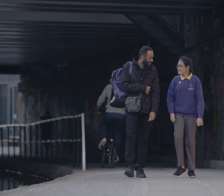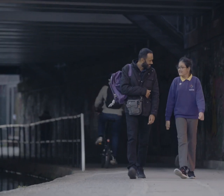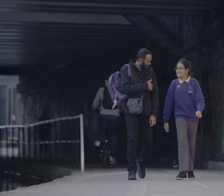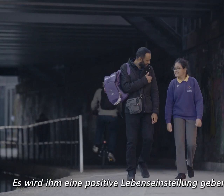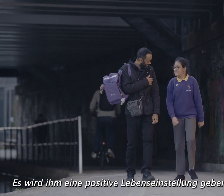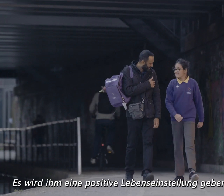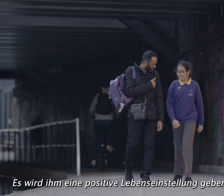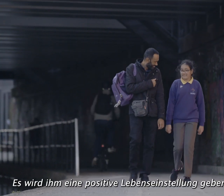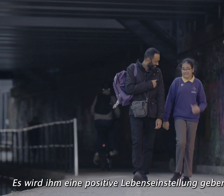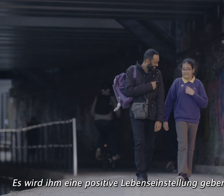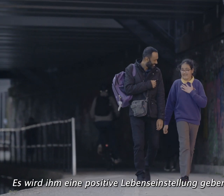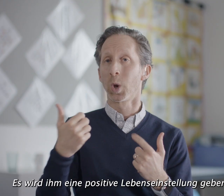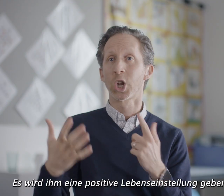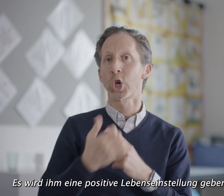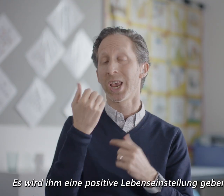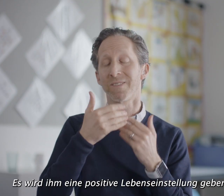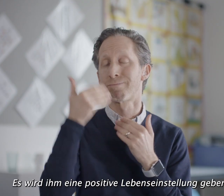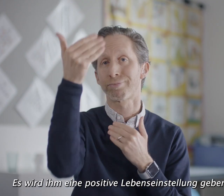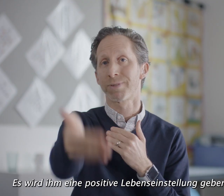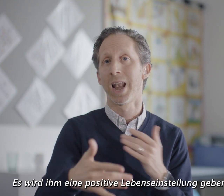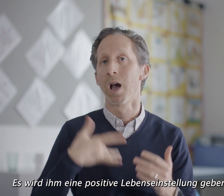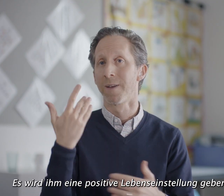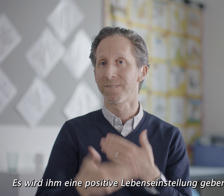It will give them positive mental health going forward in life.